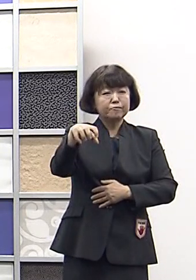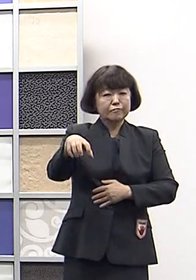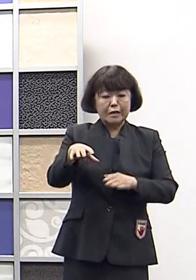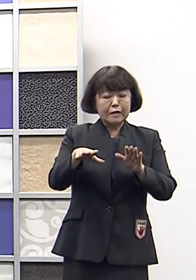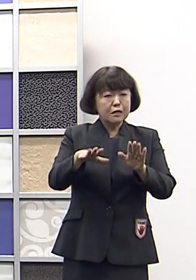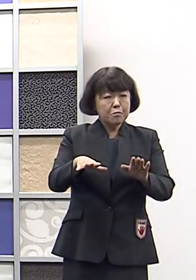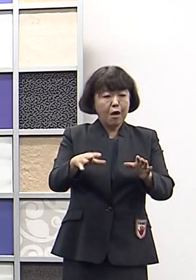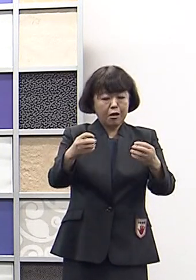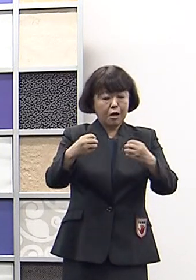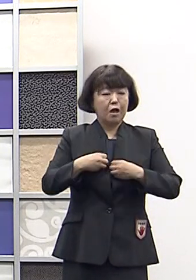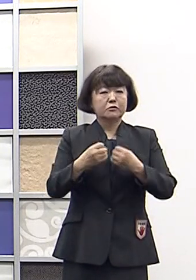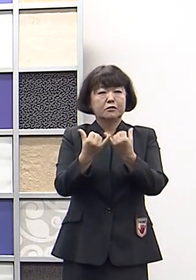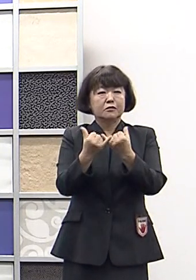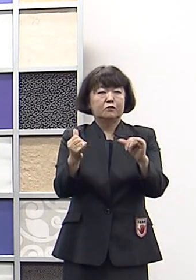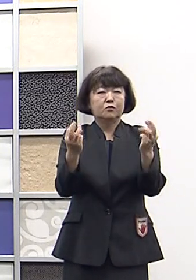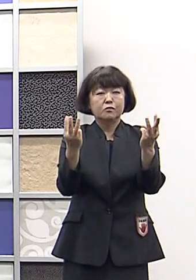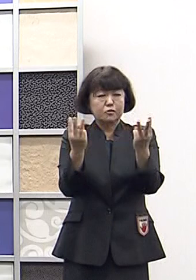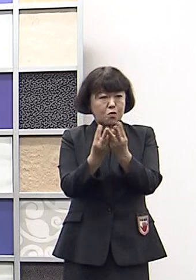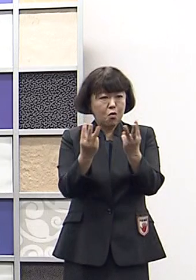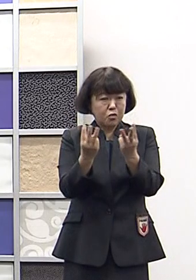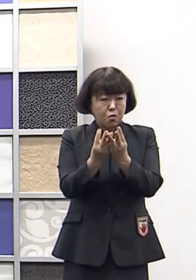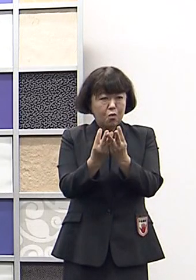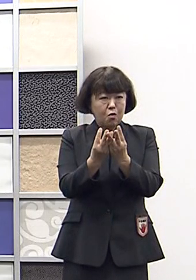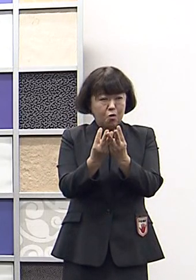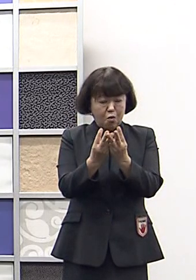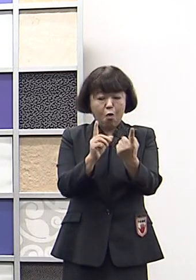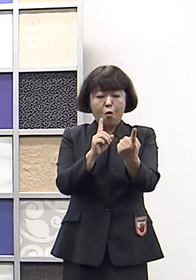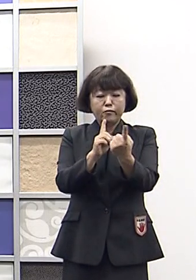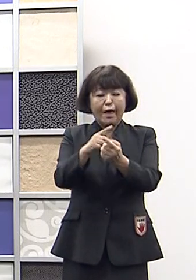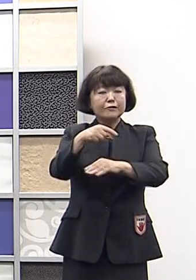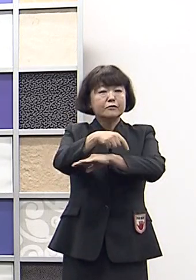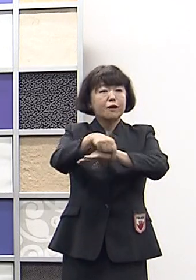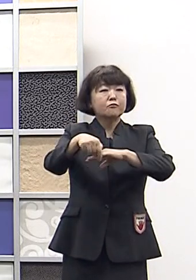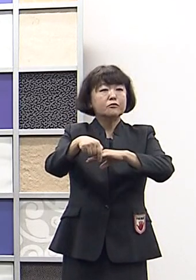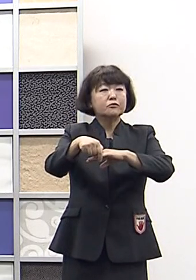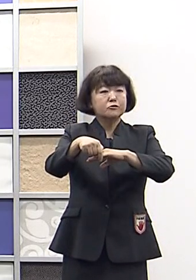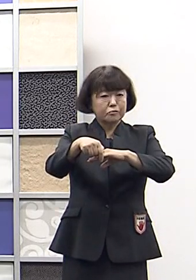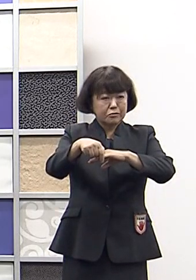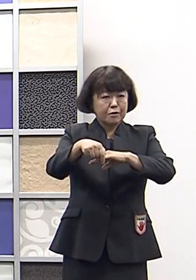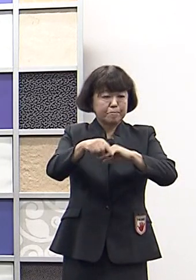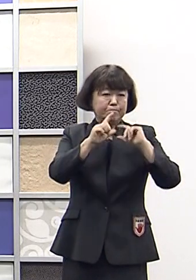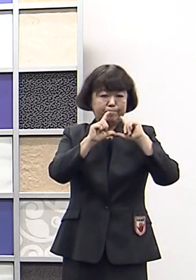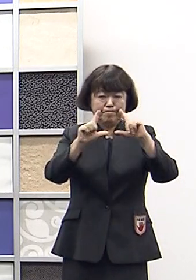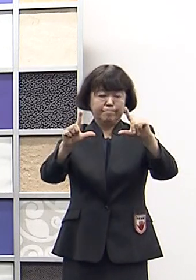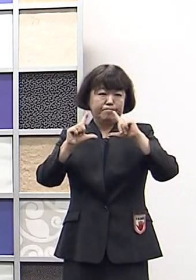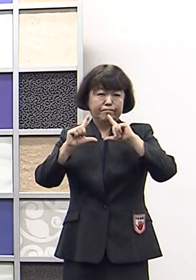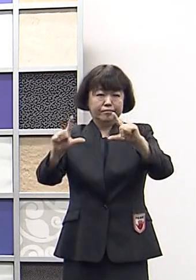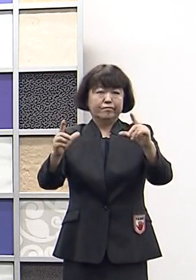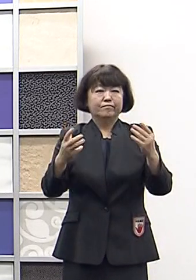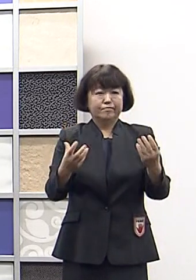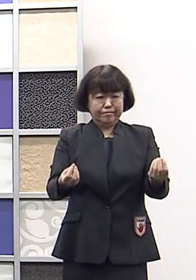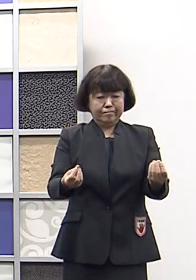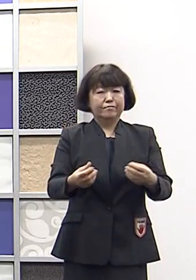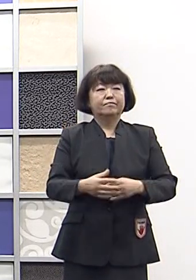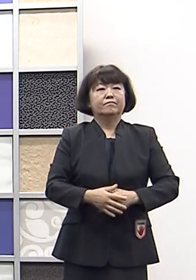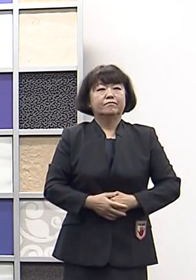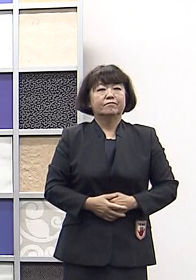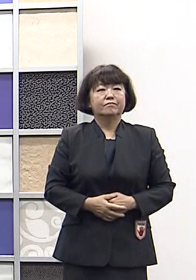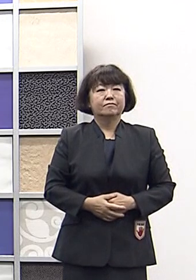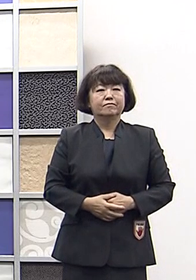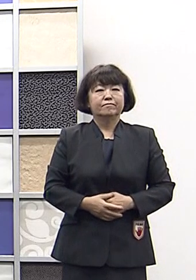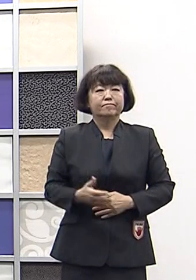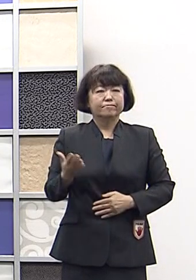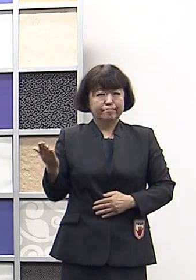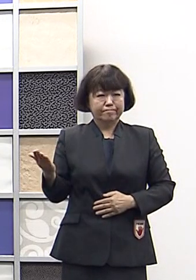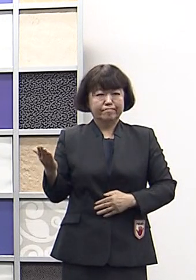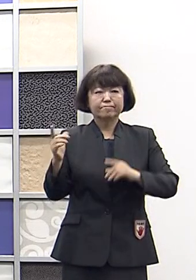と有効である感染対策についてアナウンスをしたところでございます。以上です。 また医